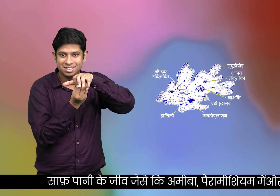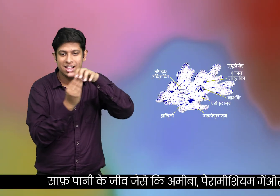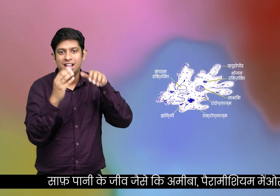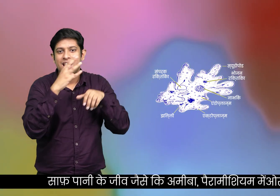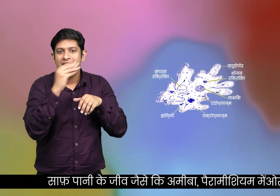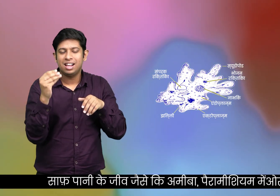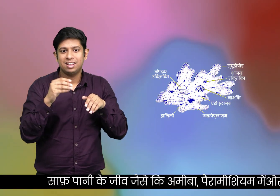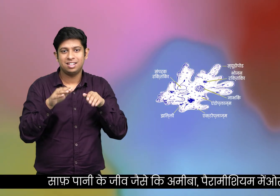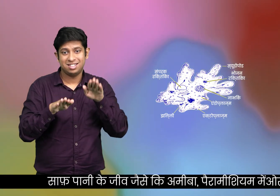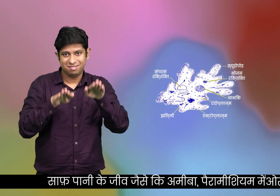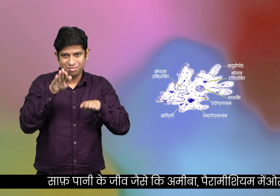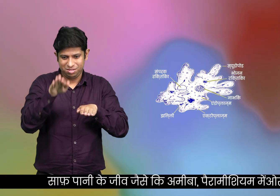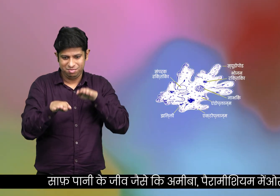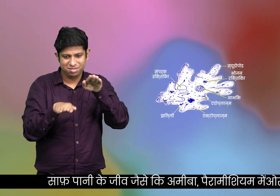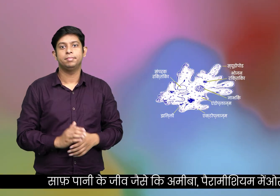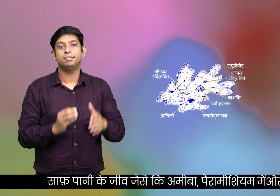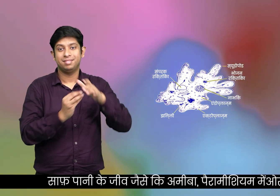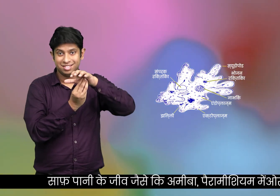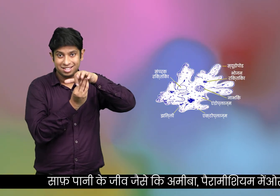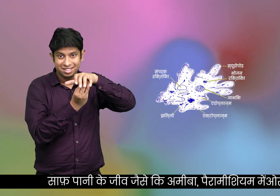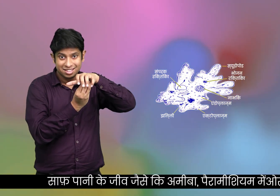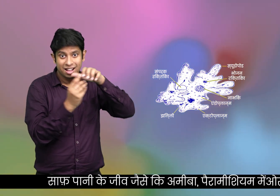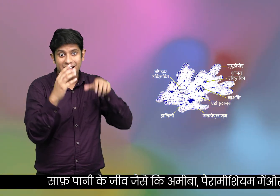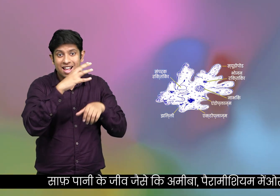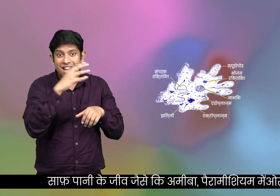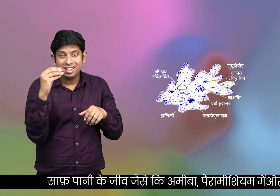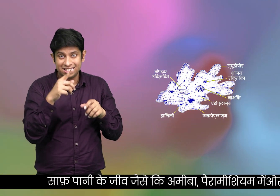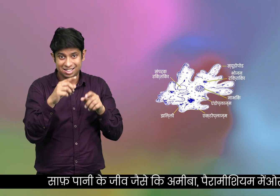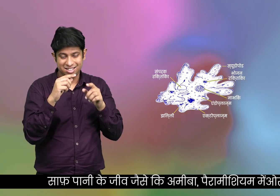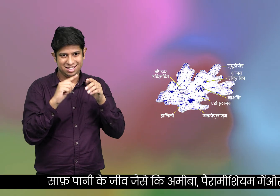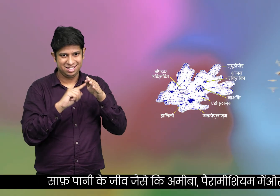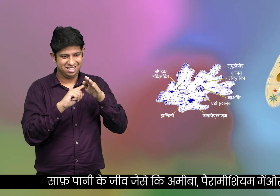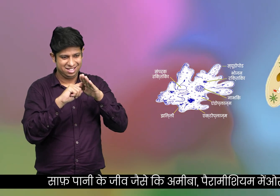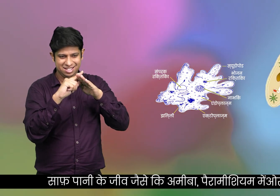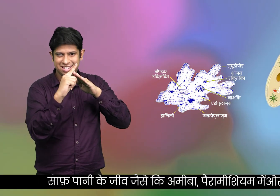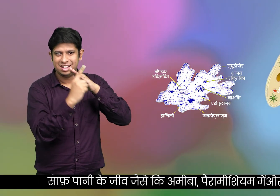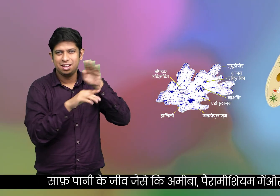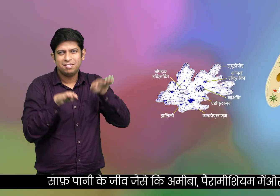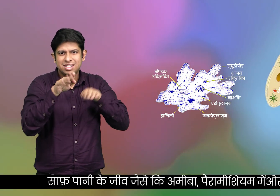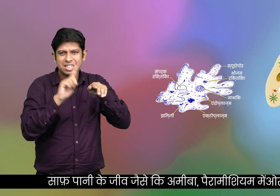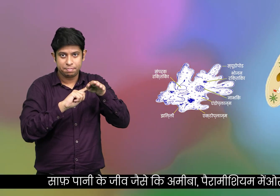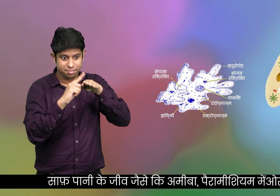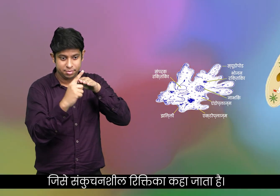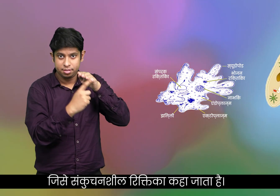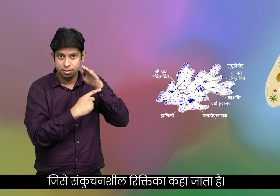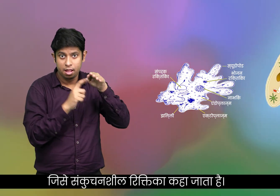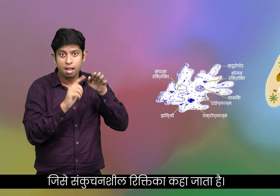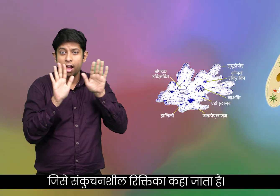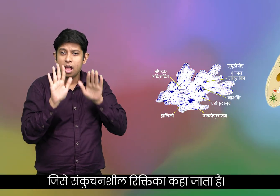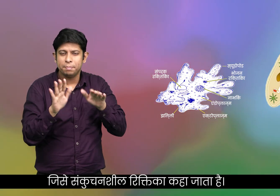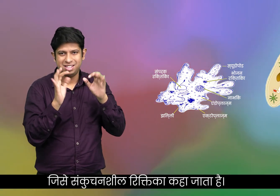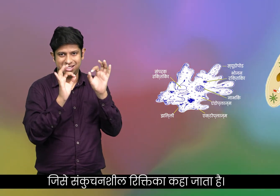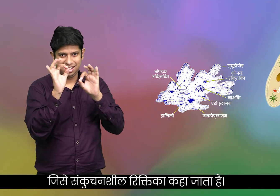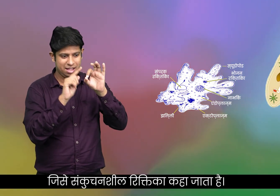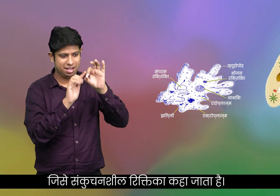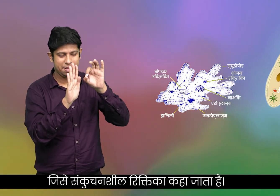पैरामीशियम में ऑस्मो रेगुलेटरी अंग होता है, जिसे